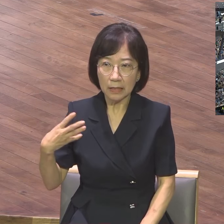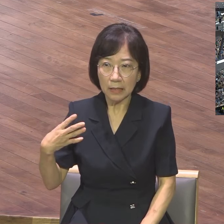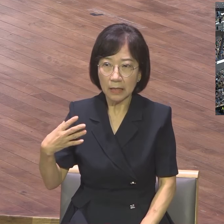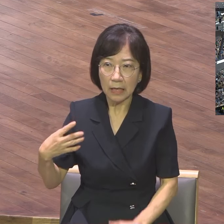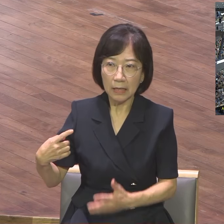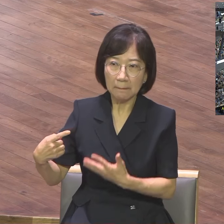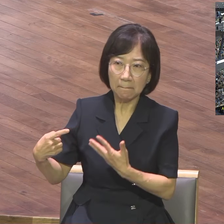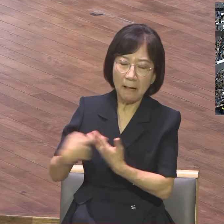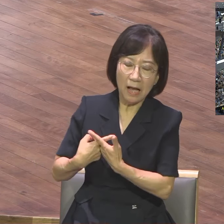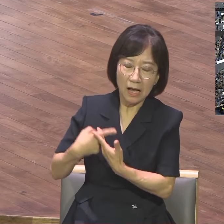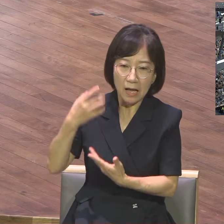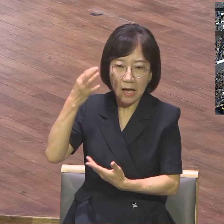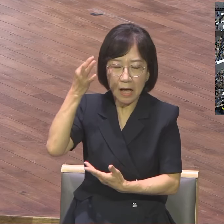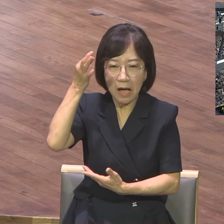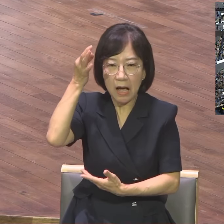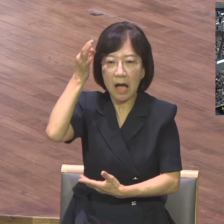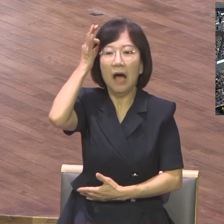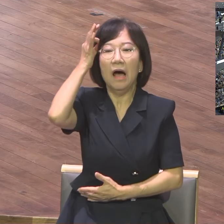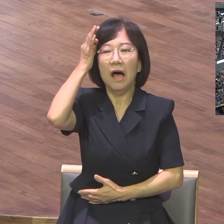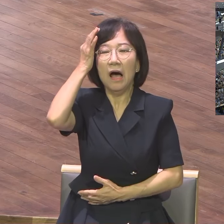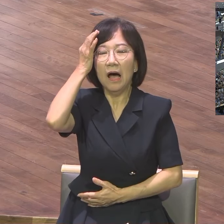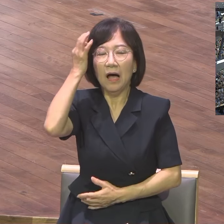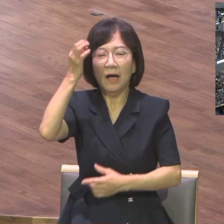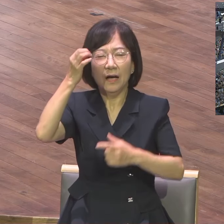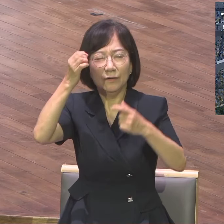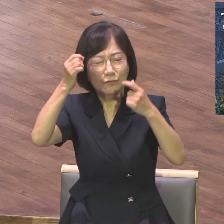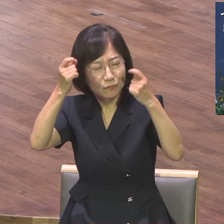그 일을 생각하고 울었더라.